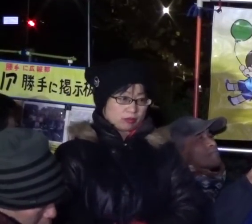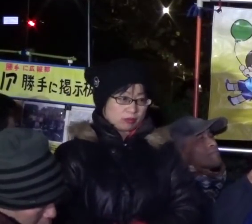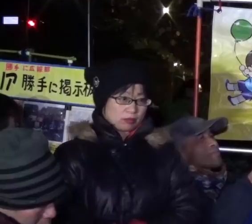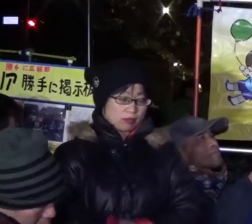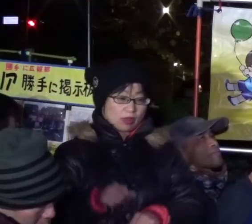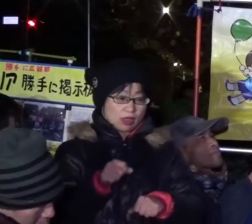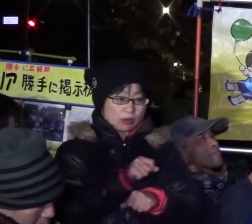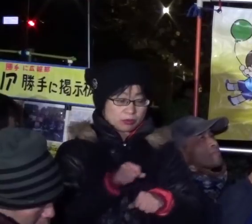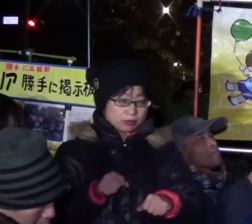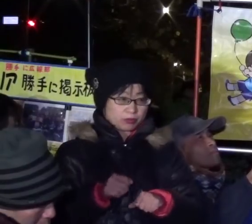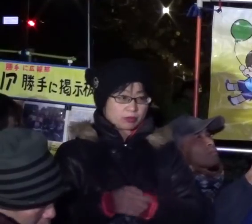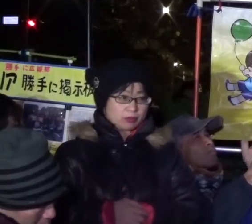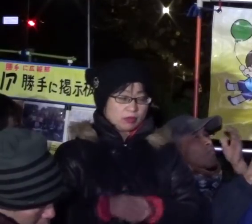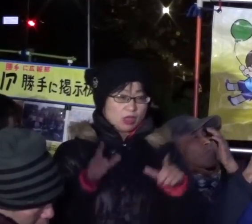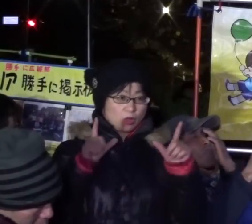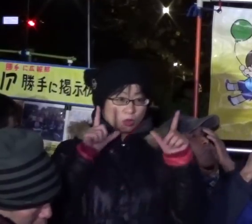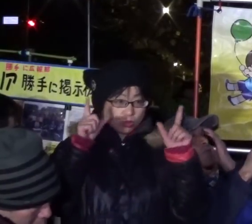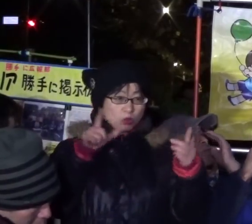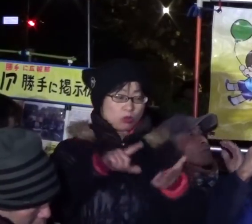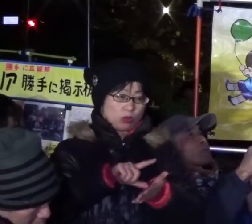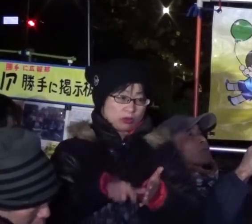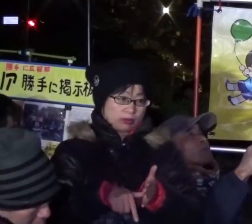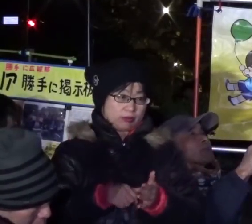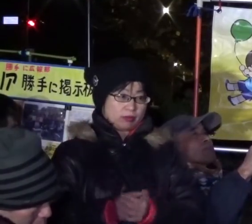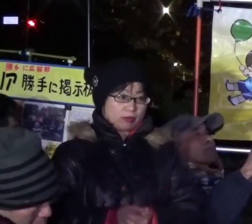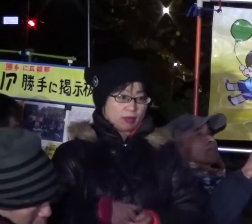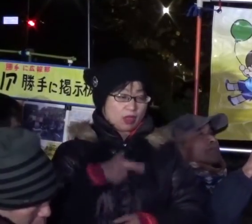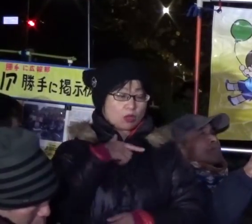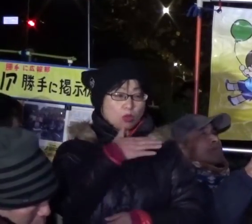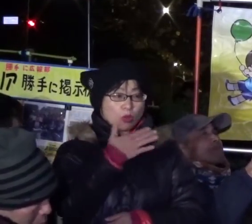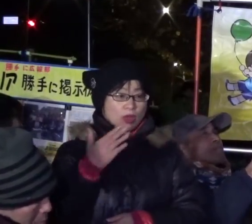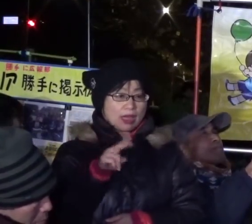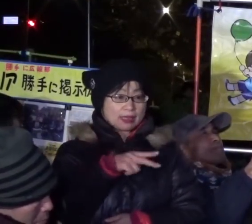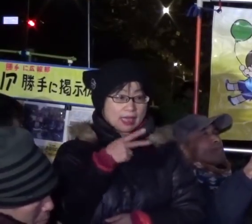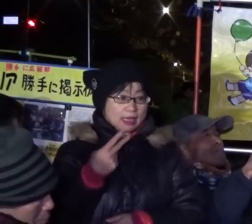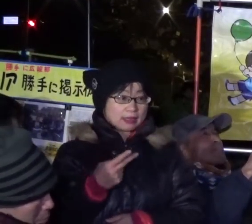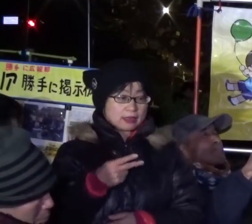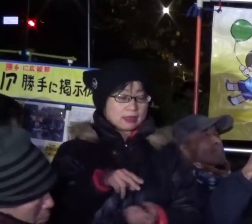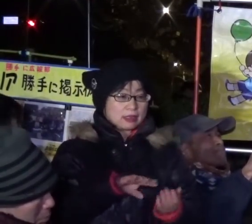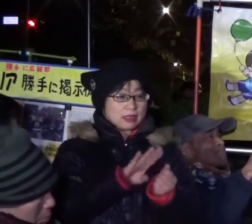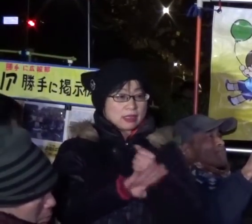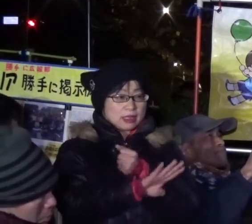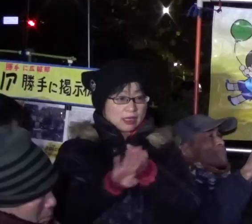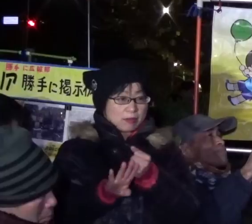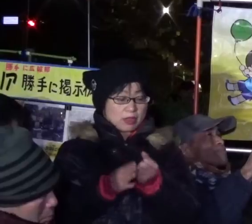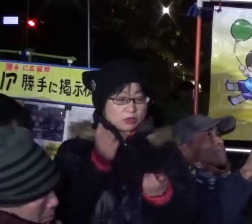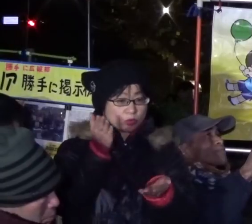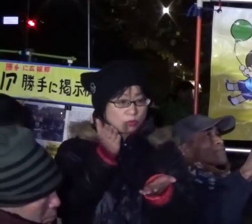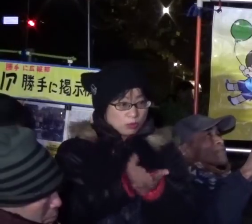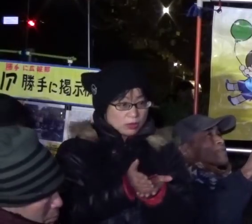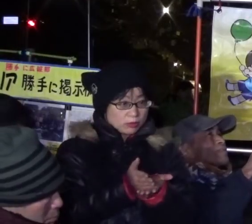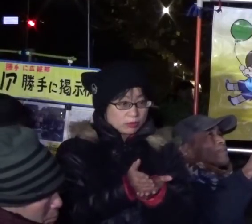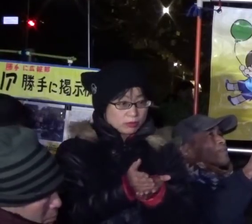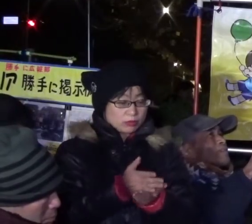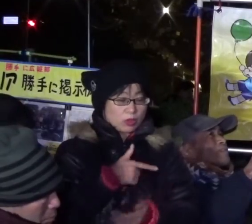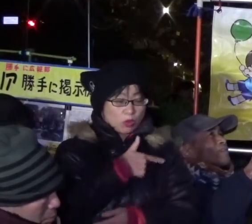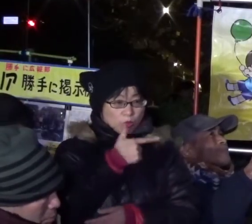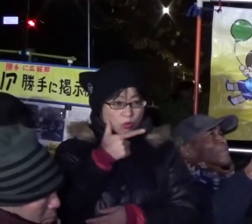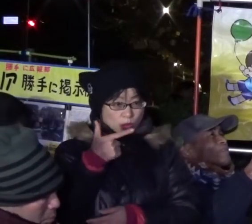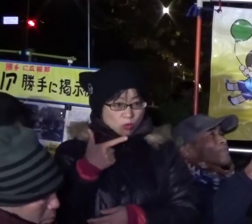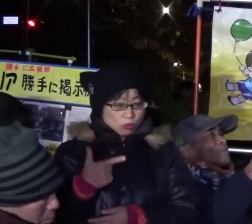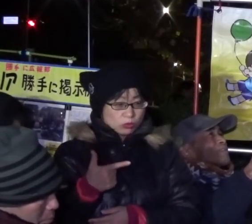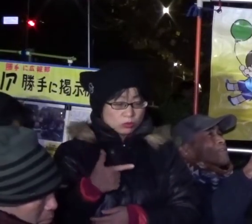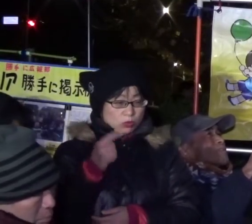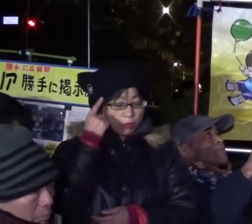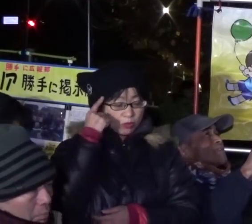特に東京圏では東海第二原発を止めるこの可能性がかなり多くあります。あ